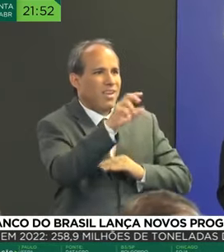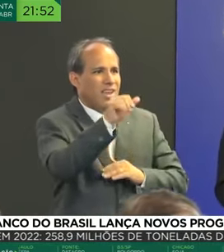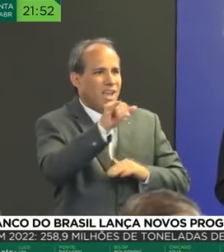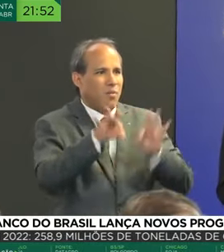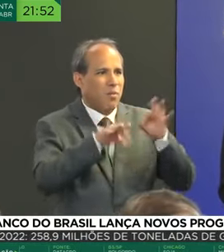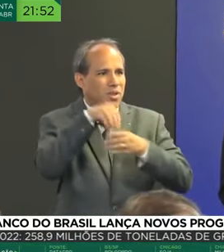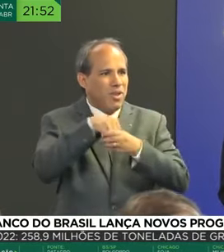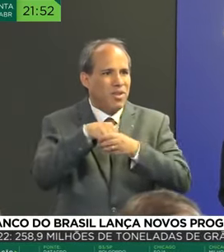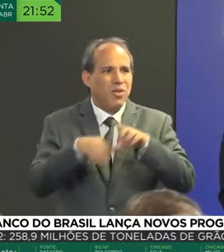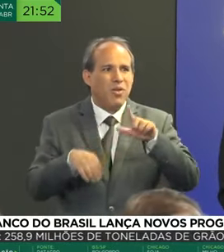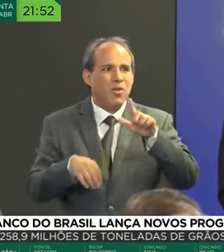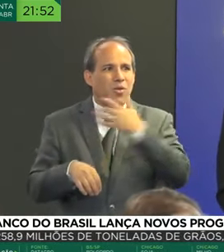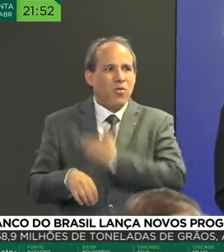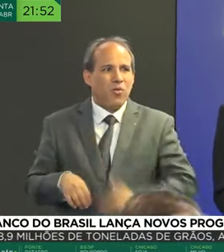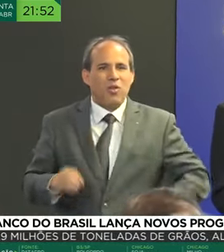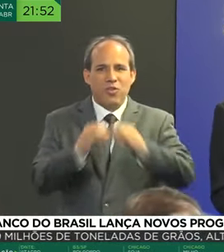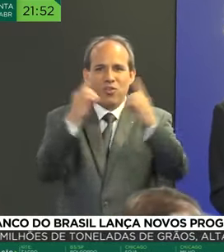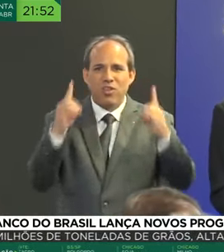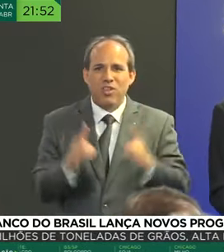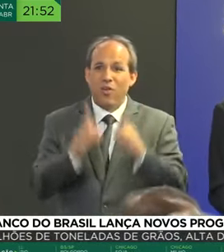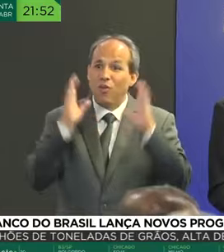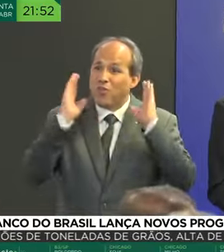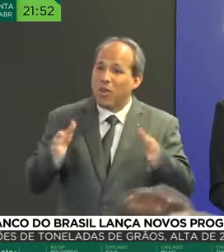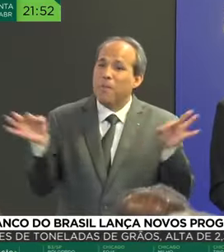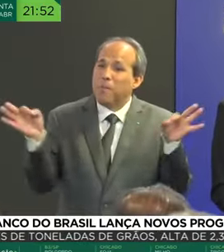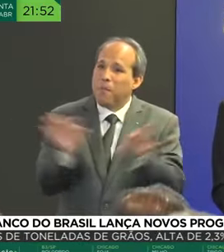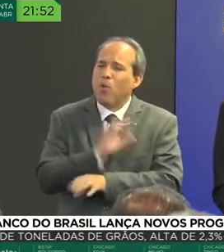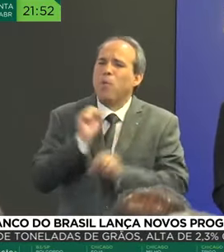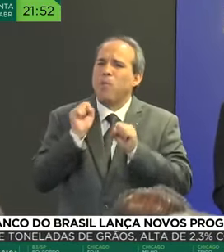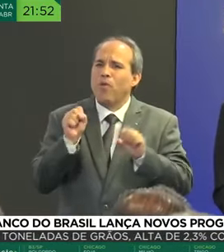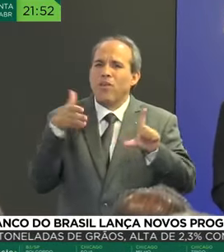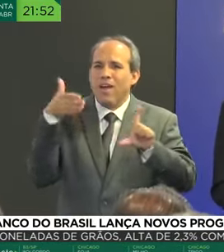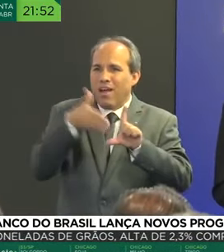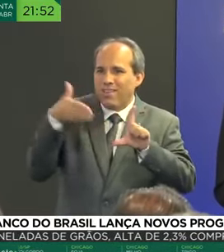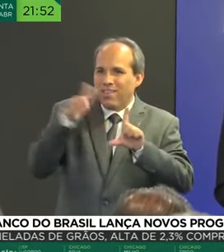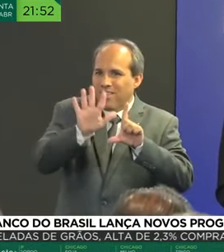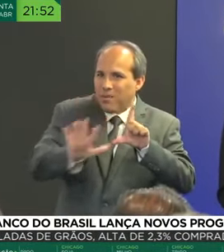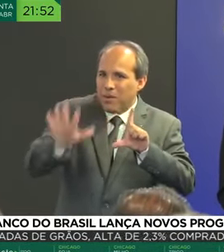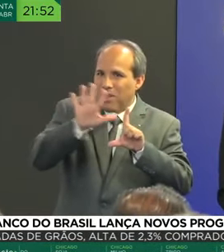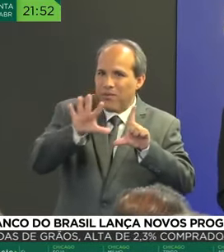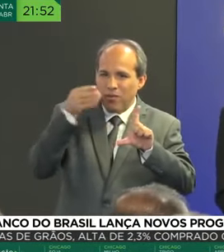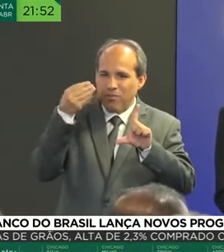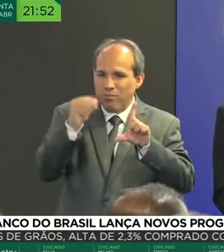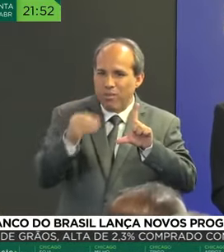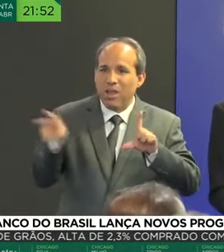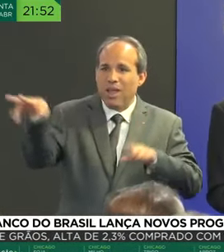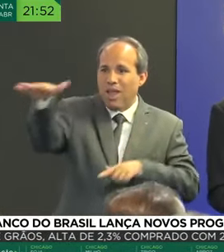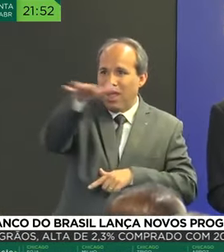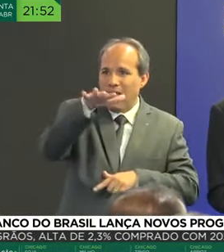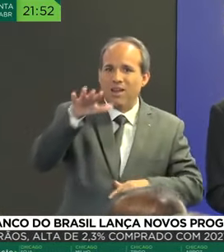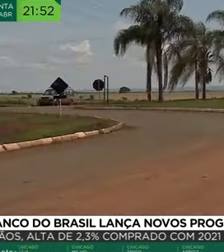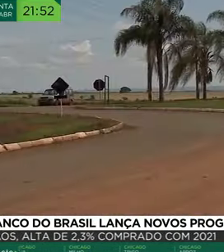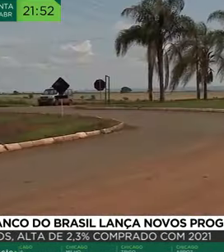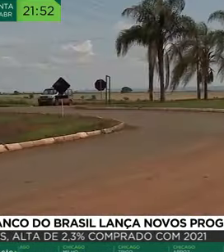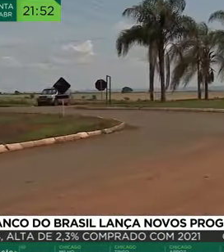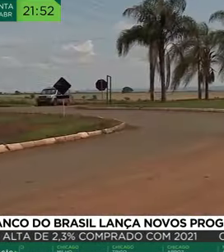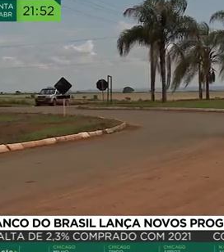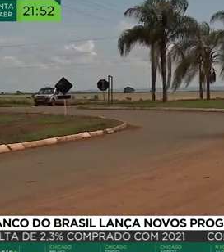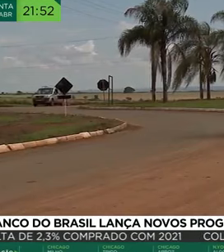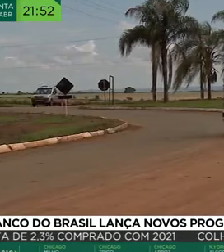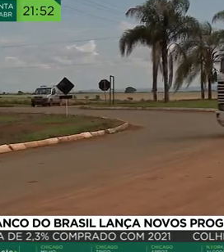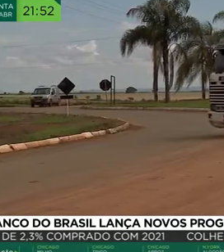governo digital a plataforma tá pronta para ser utilizada de uma forma simples para o setor privado utilizar o Banco do Brasil